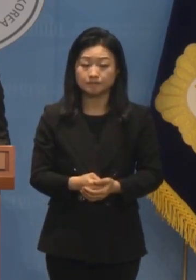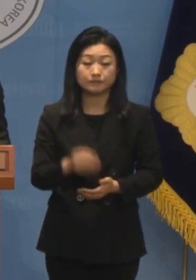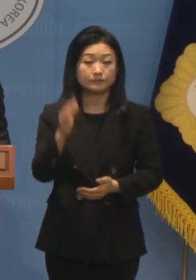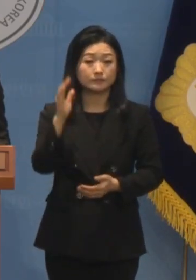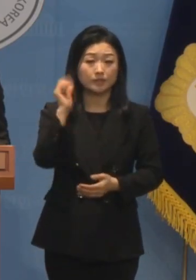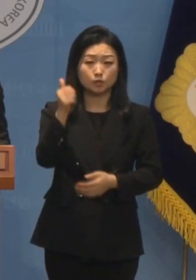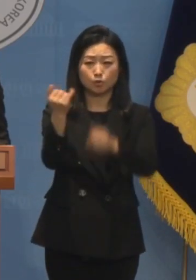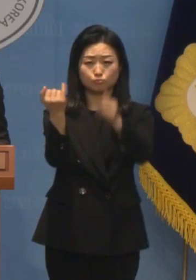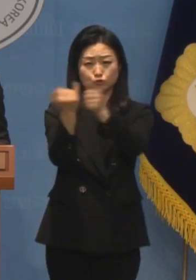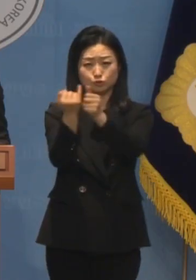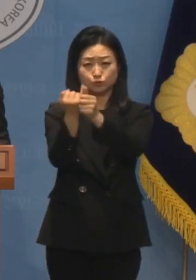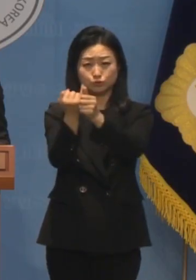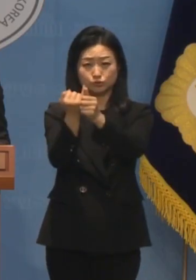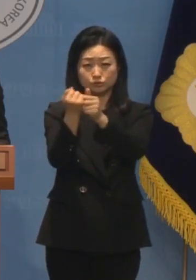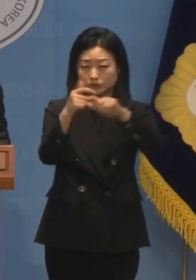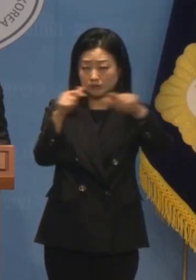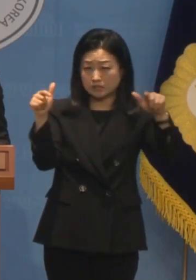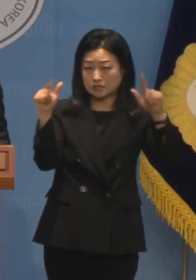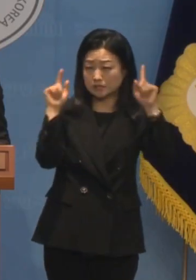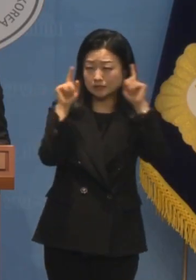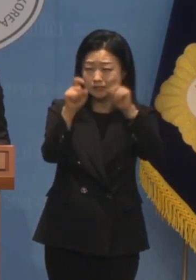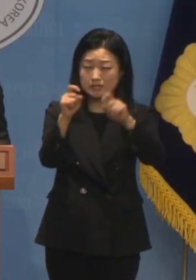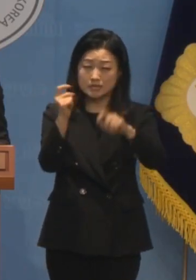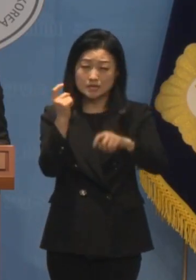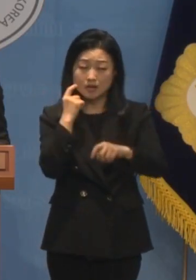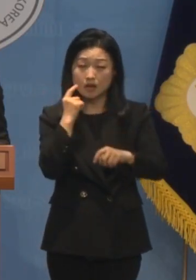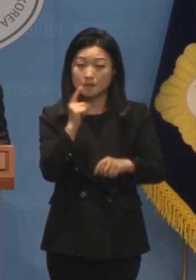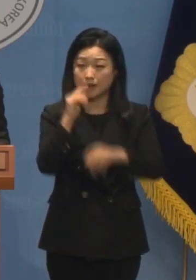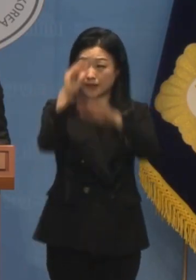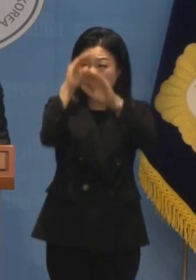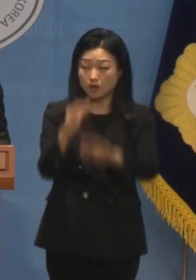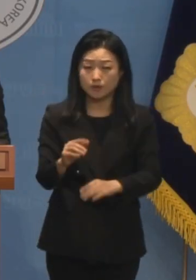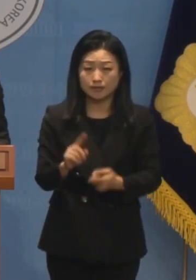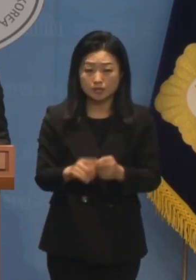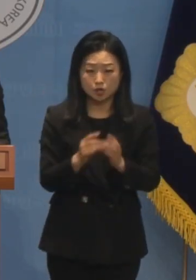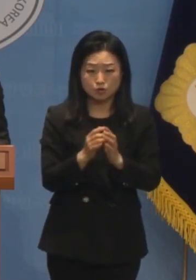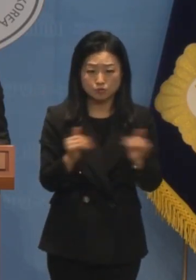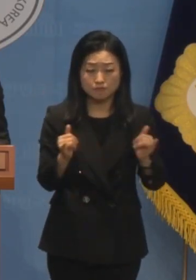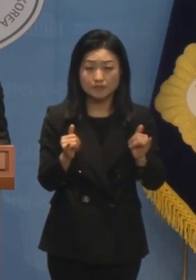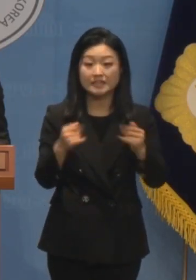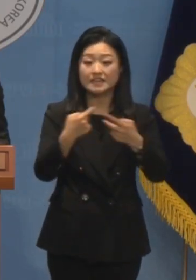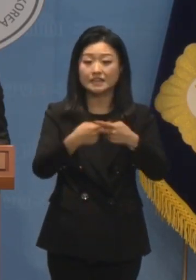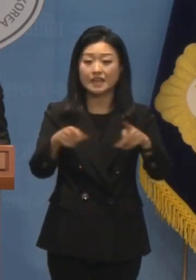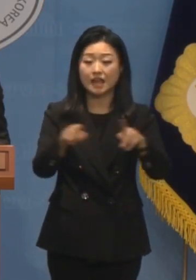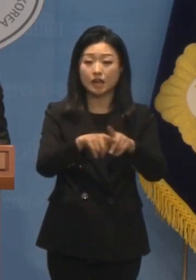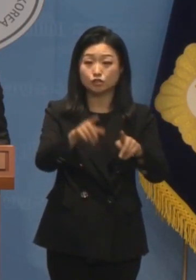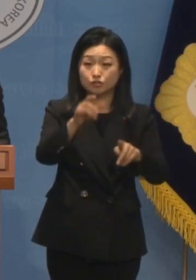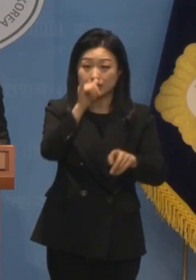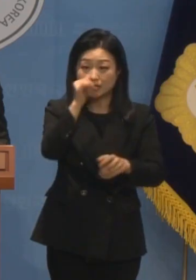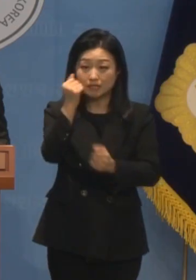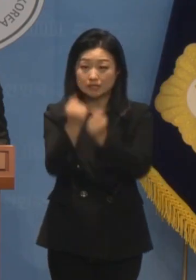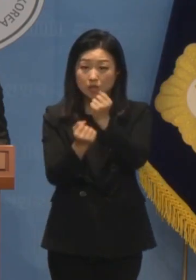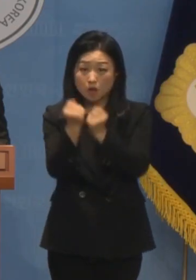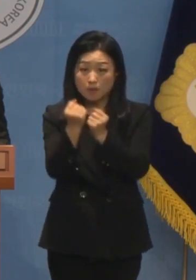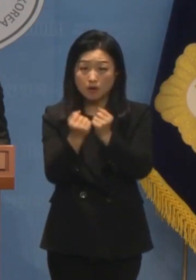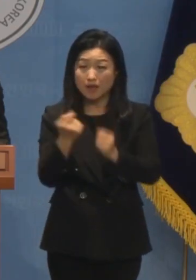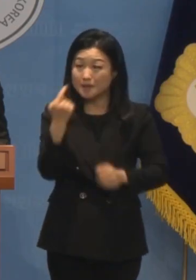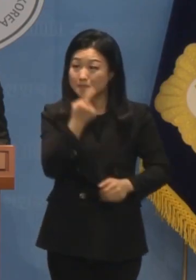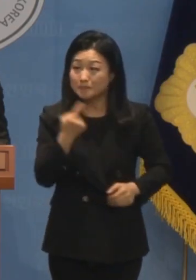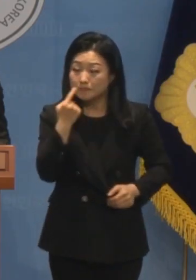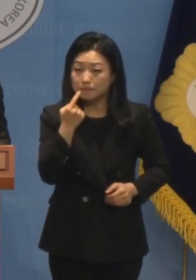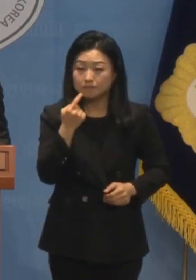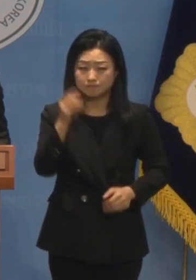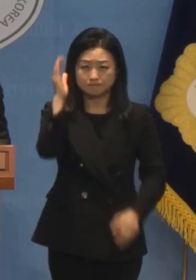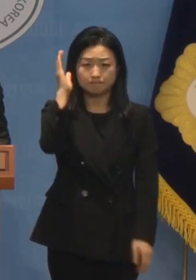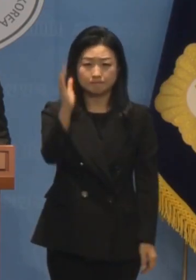대통령 부부를 둘러싼 각종 의혹과 거짓말에 대해서도 국민이 납득할 수 있는 해명은 말만으로는